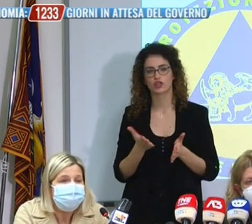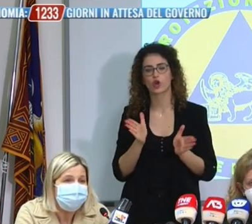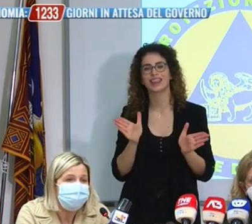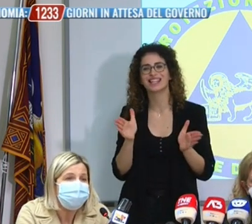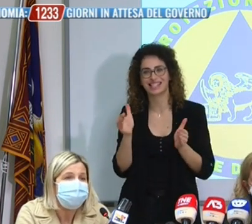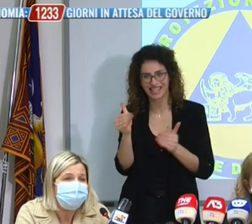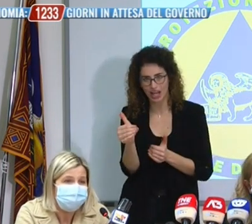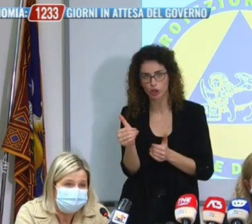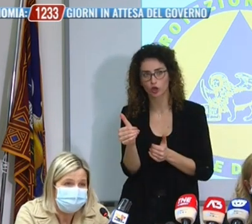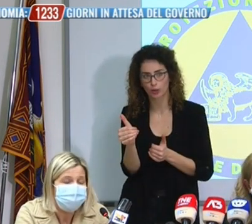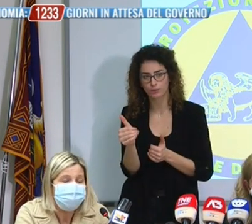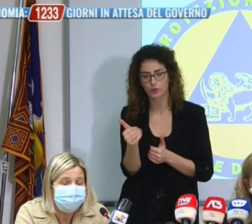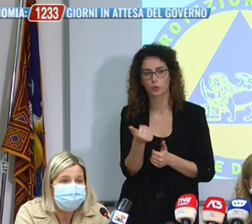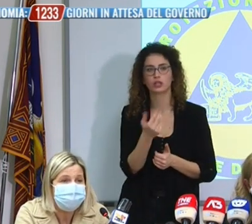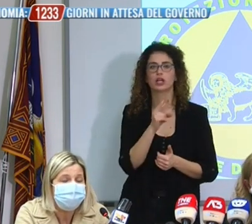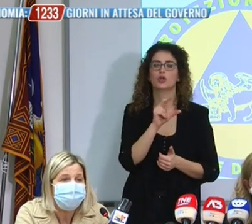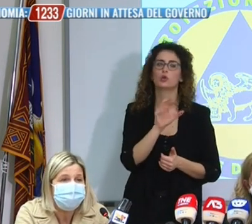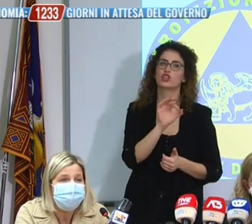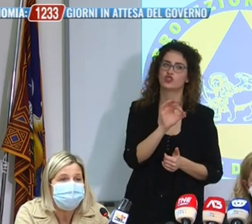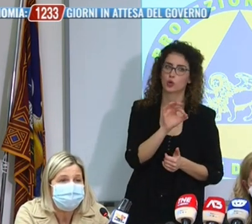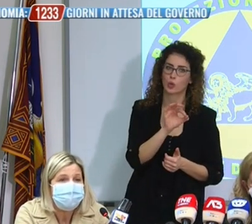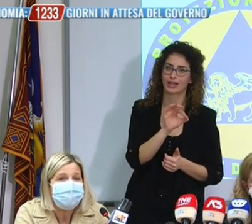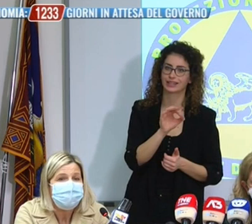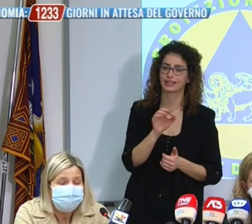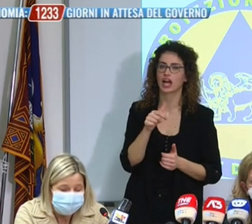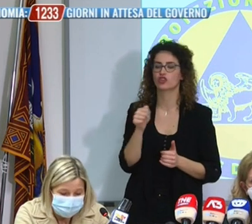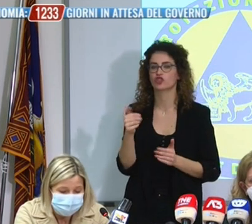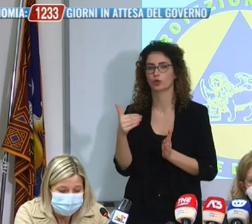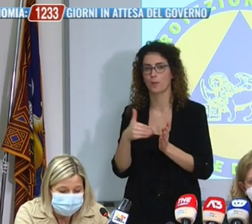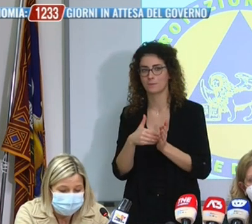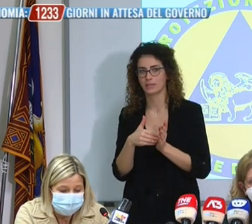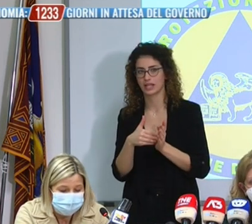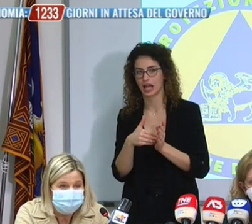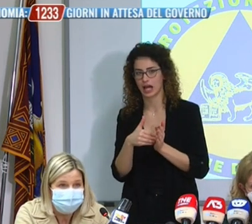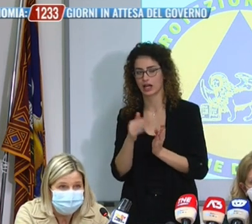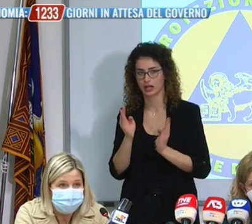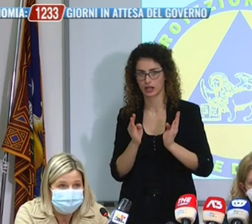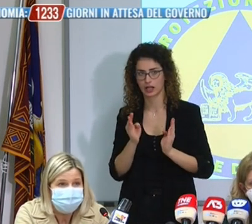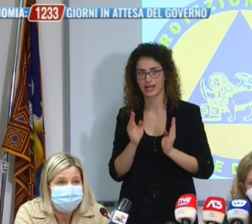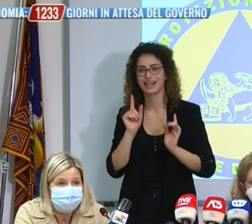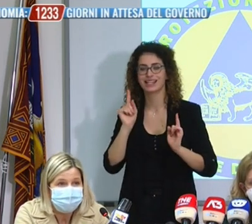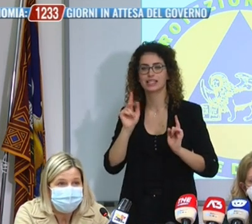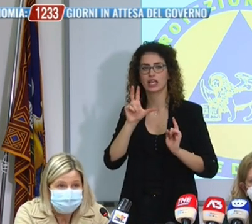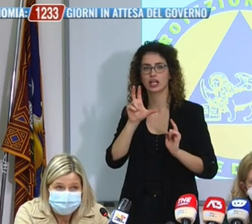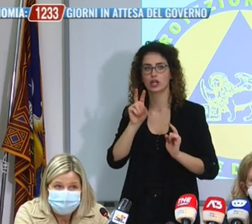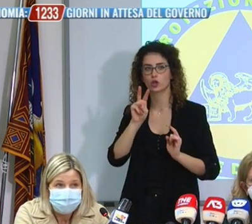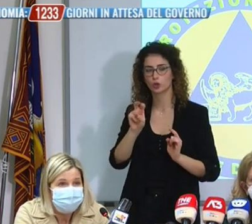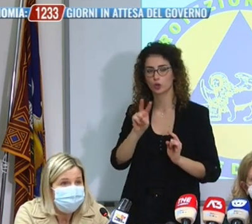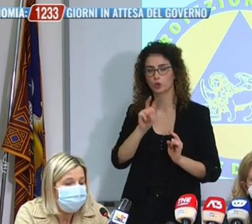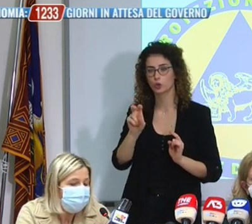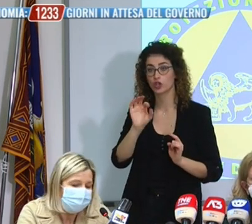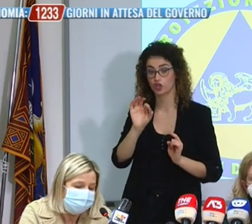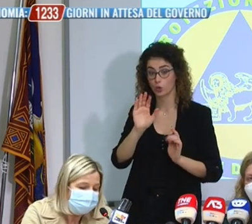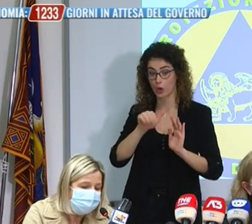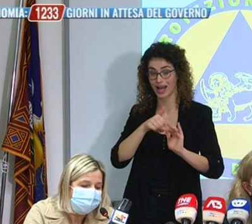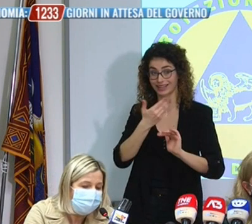distretto. Fate 250 su 100.000, sul la popolazione del distretto, sì, se si supera i 250 è il distretto, quindi non la